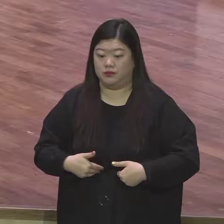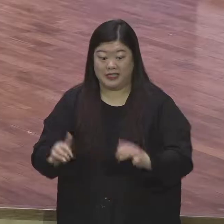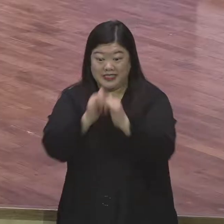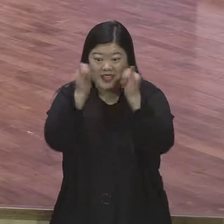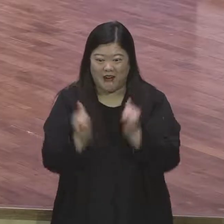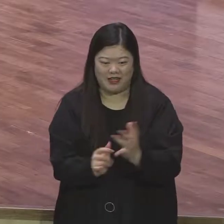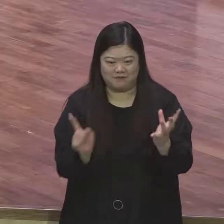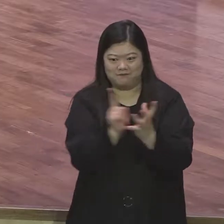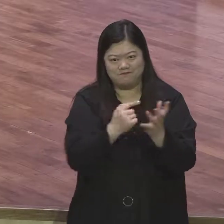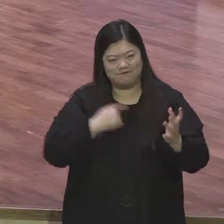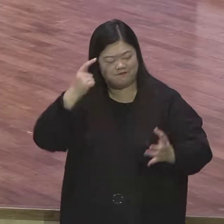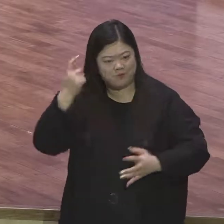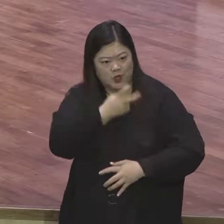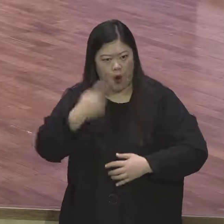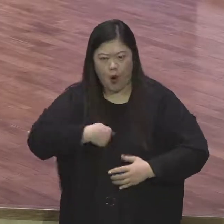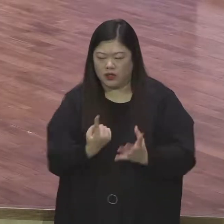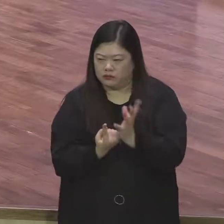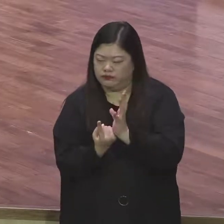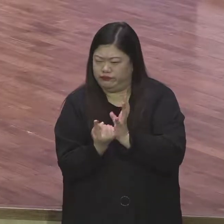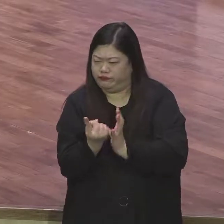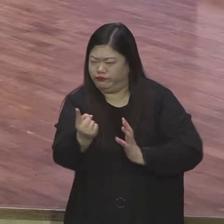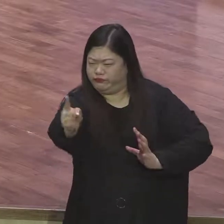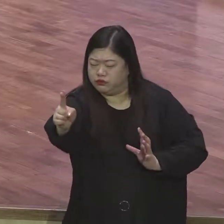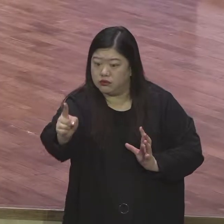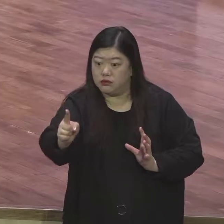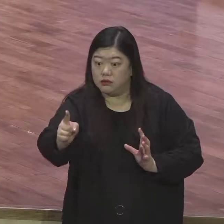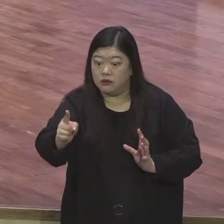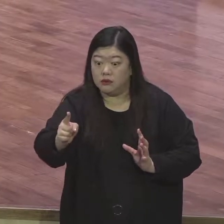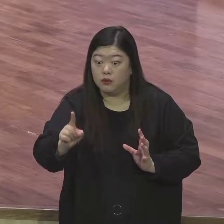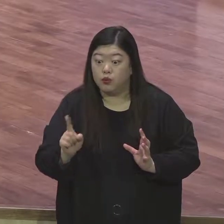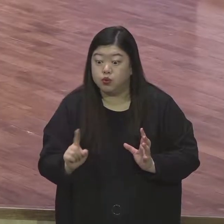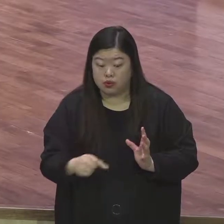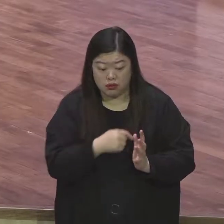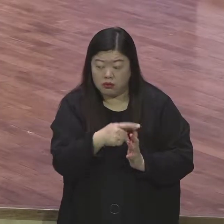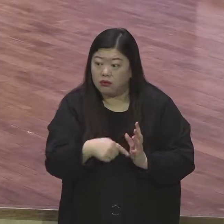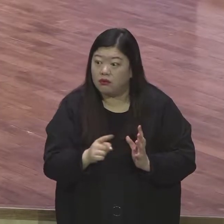열매를 맺어요. 자기 생각밖에, 자기 주장.